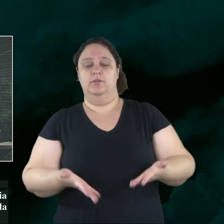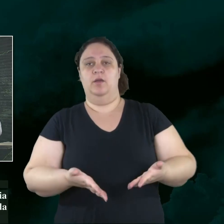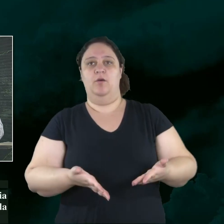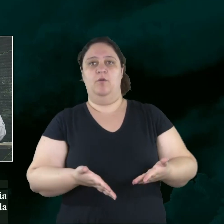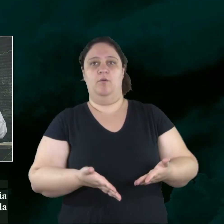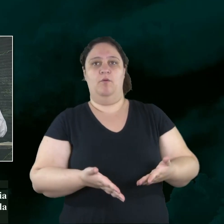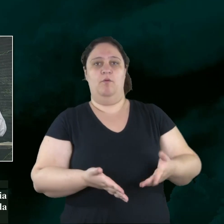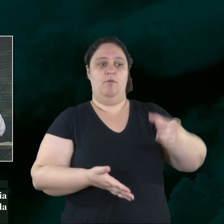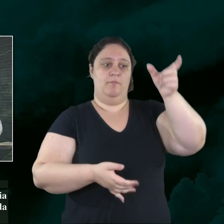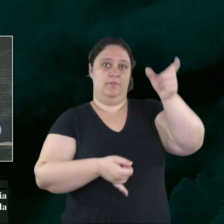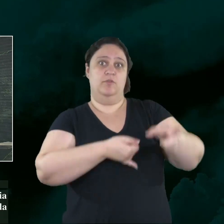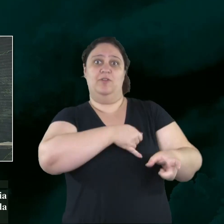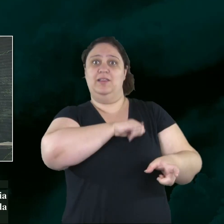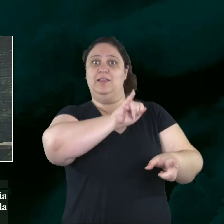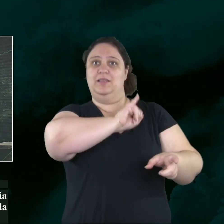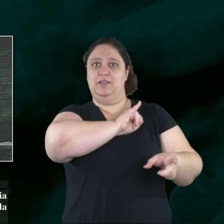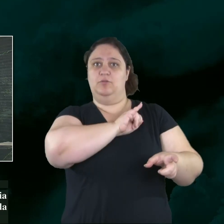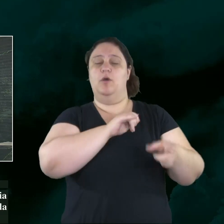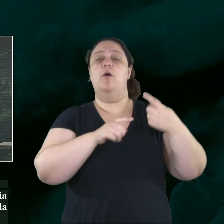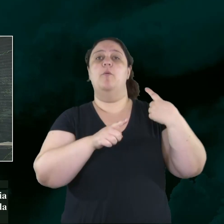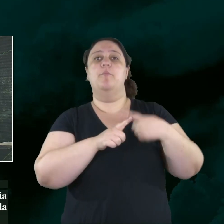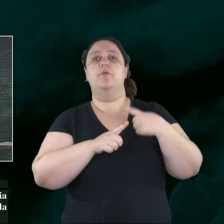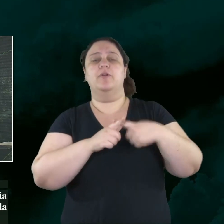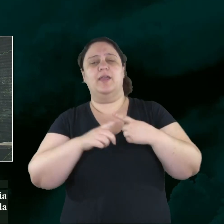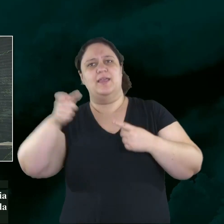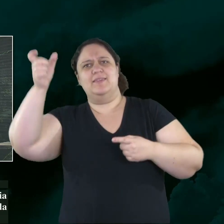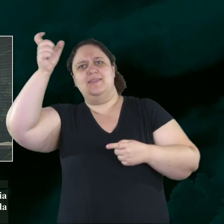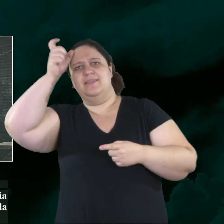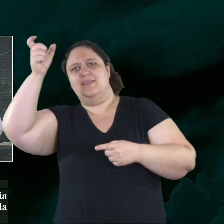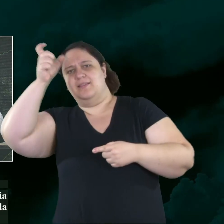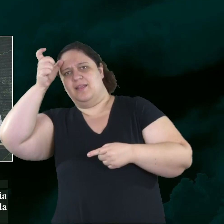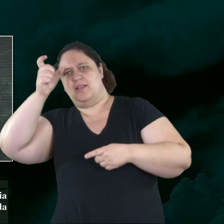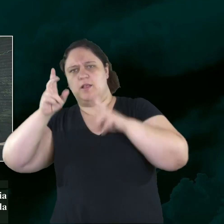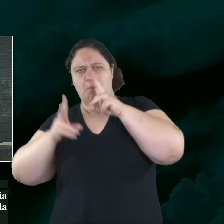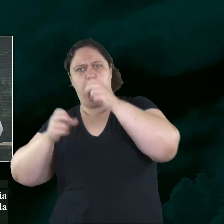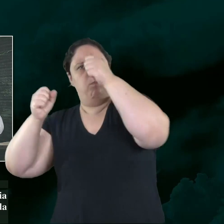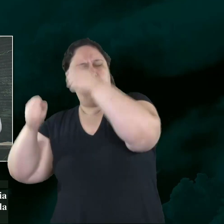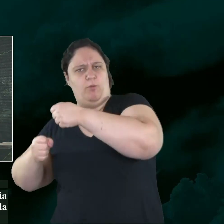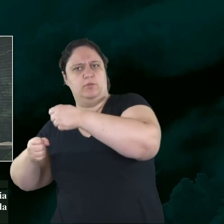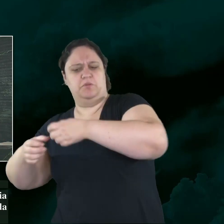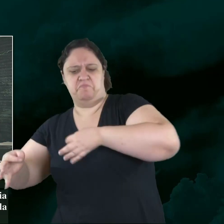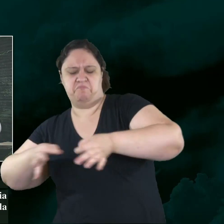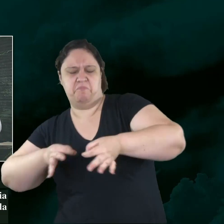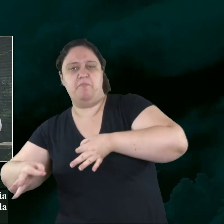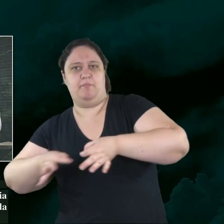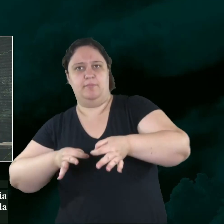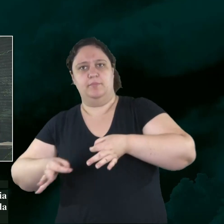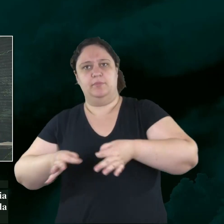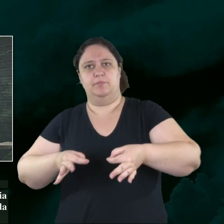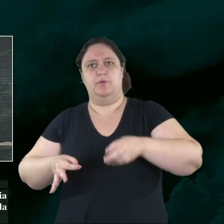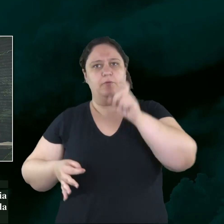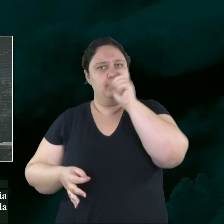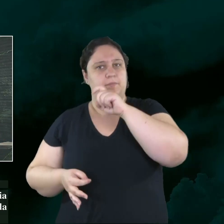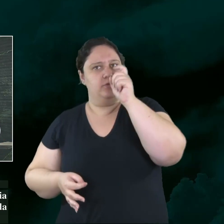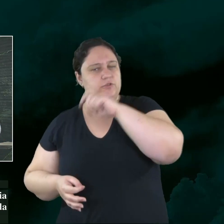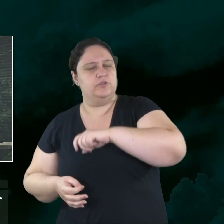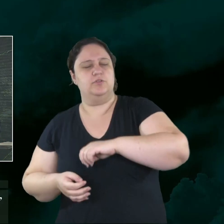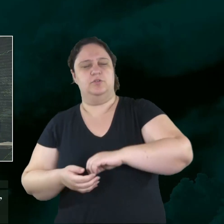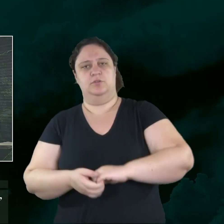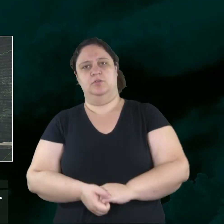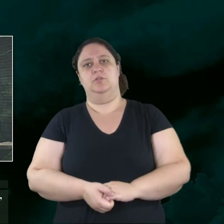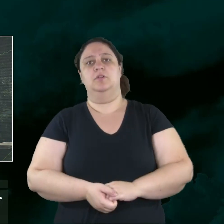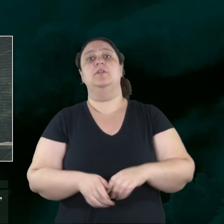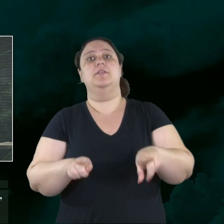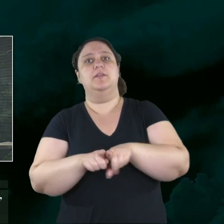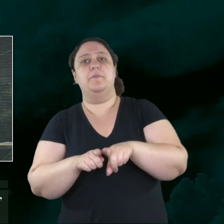é segundo a eficácia de Satanás com todo o poder e sinais e prodígios da mentira e com